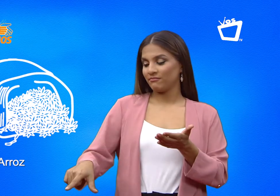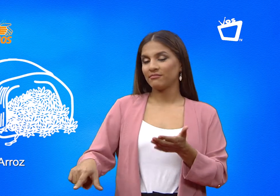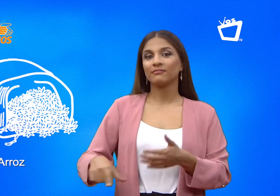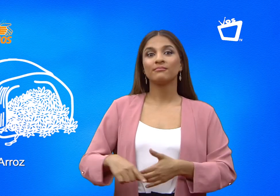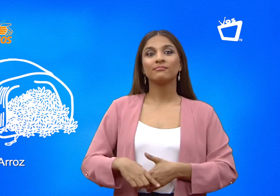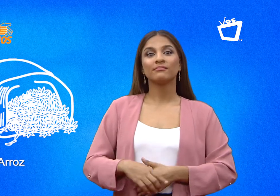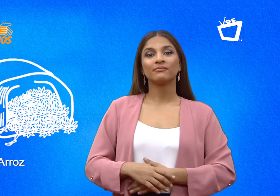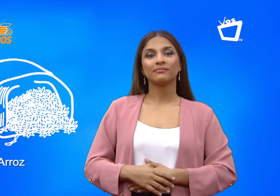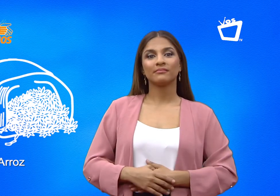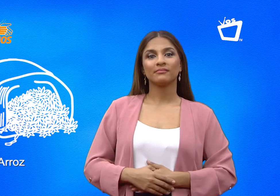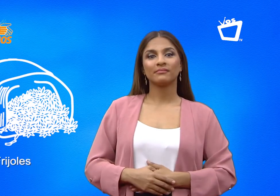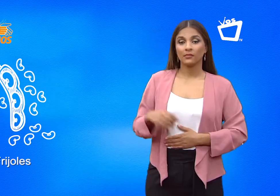Arroz.